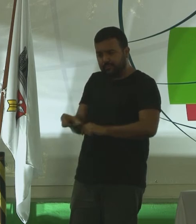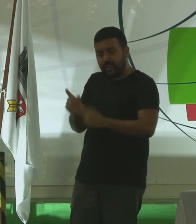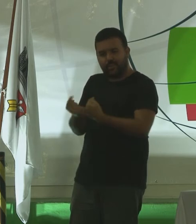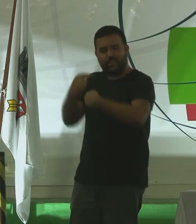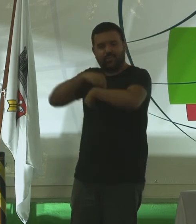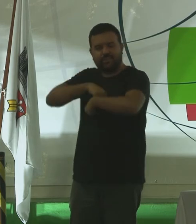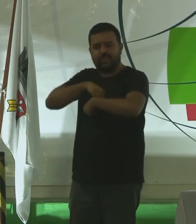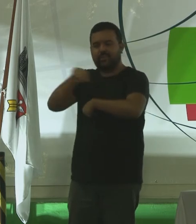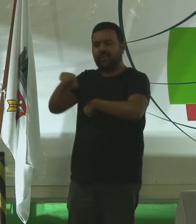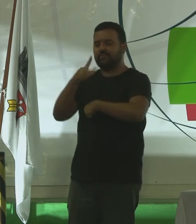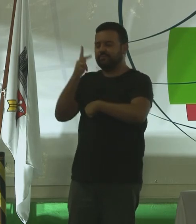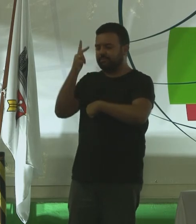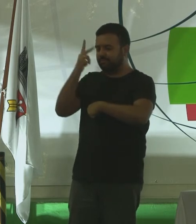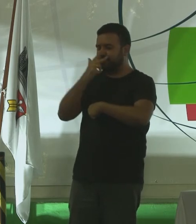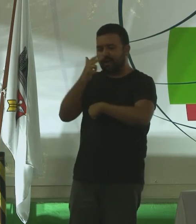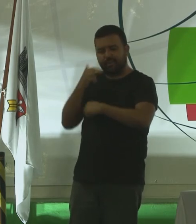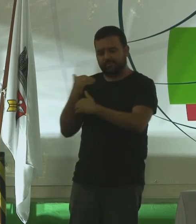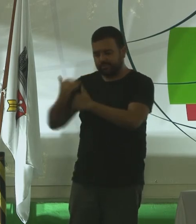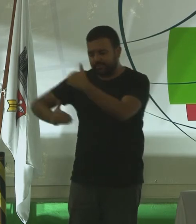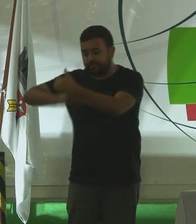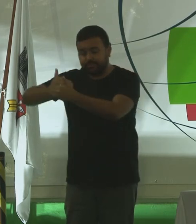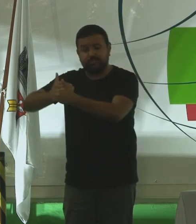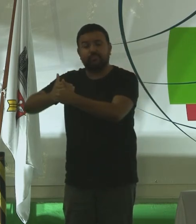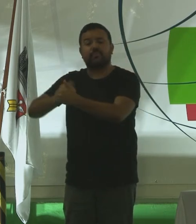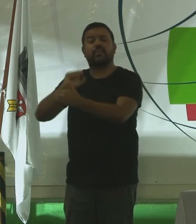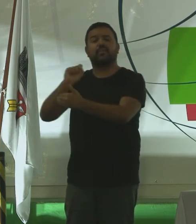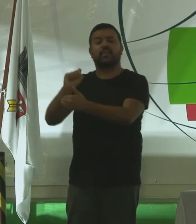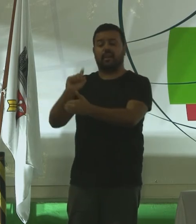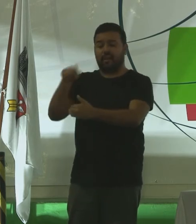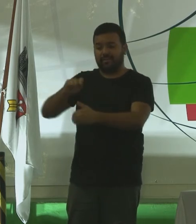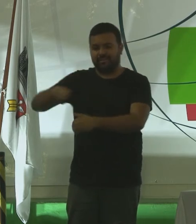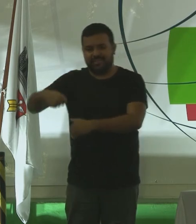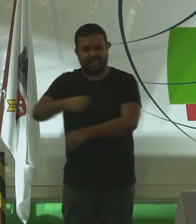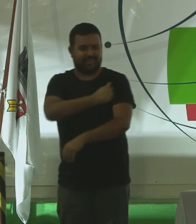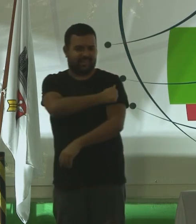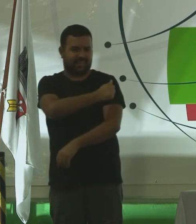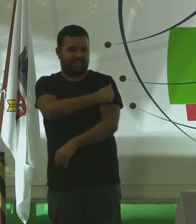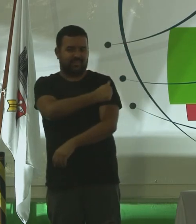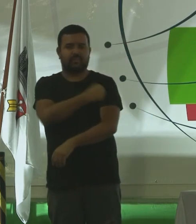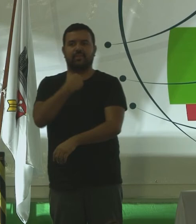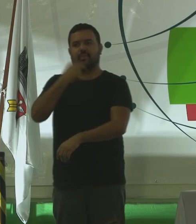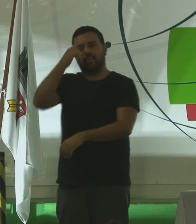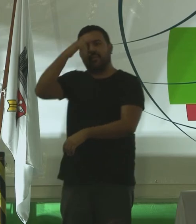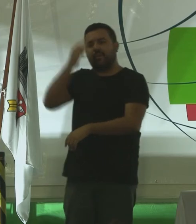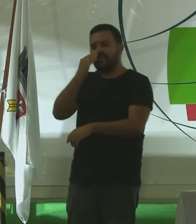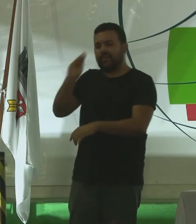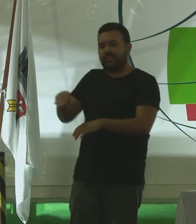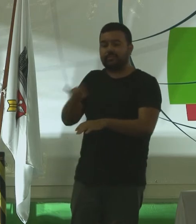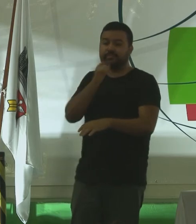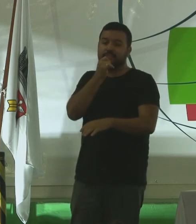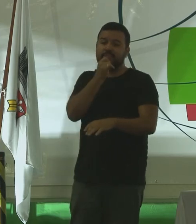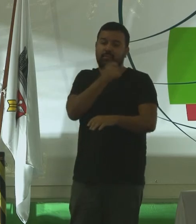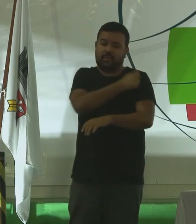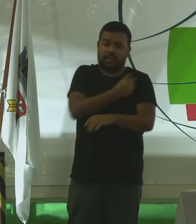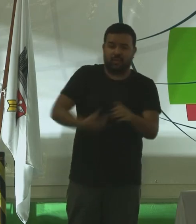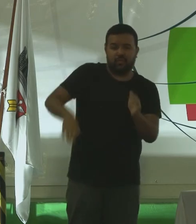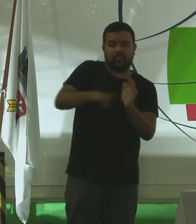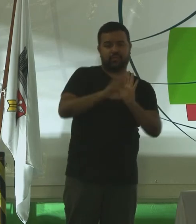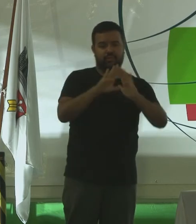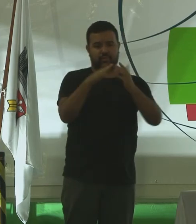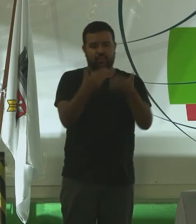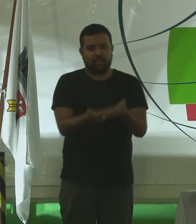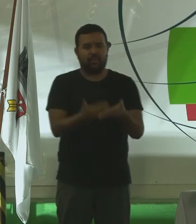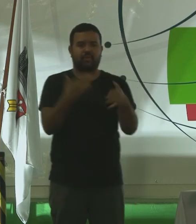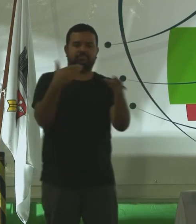nos impele a desenvolver, que é o nosso aluno. Nós não podemos fugir a isso. Então, quando o aluno chega à escola, o aluno com deficiência chega à